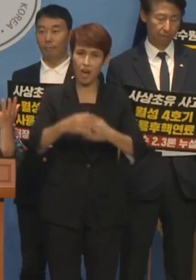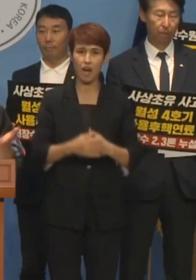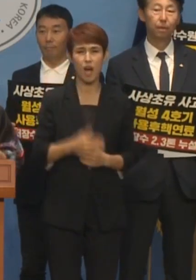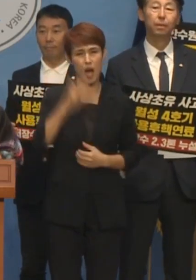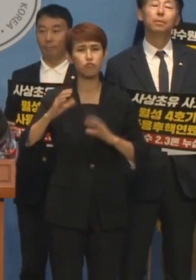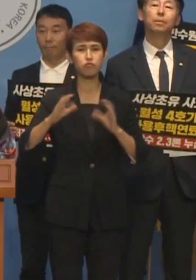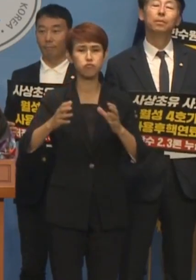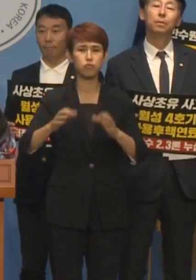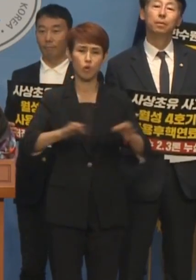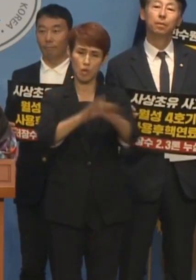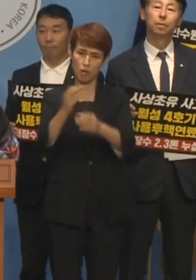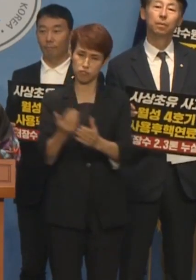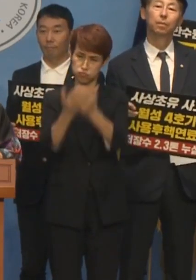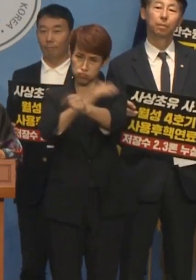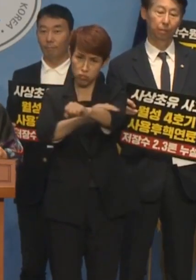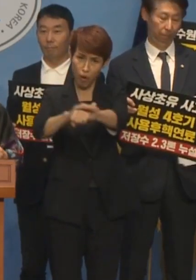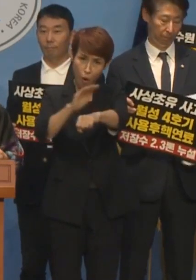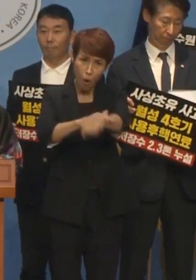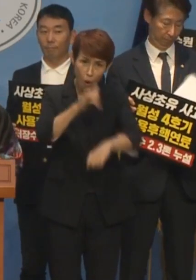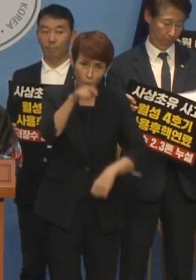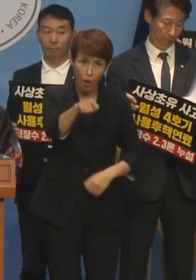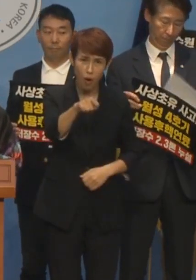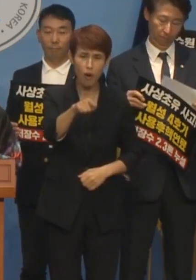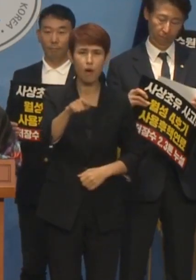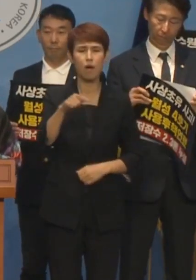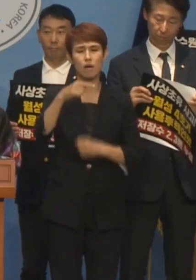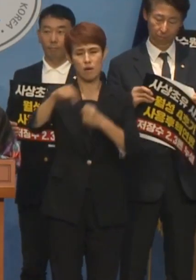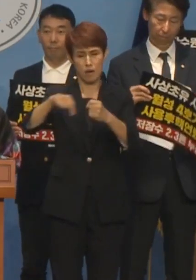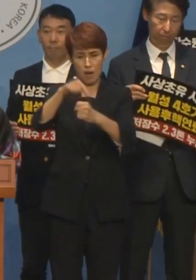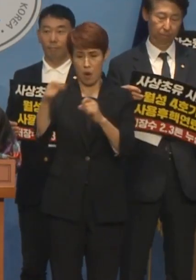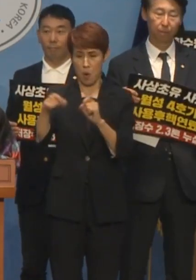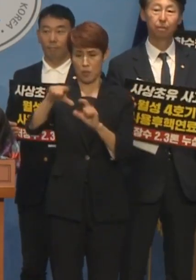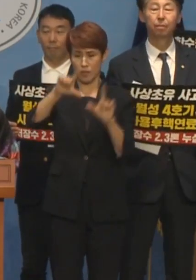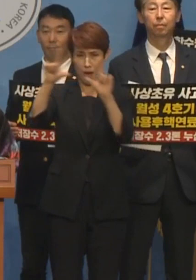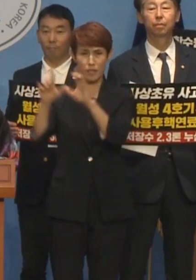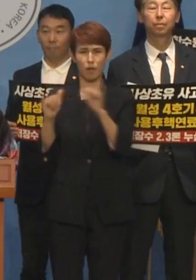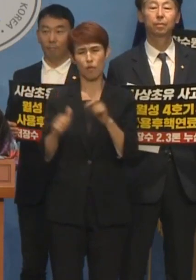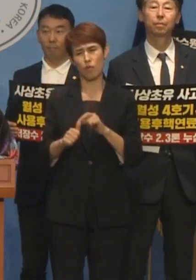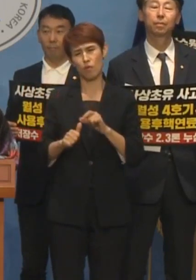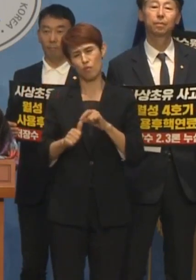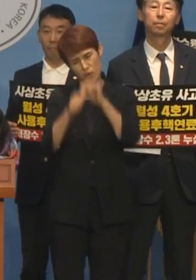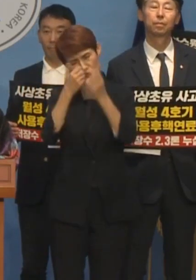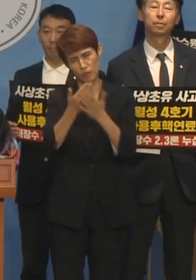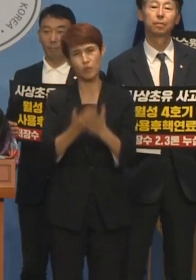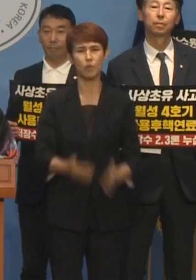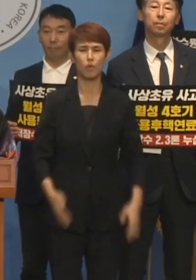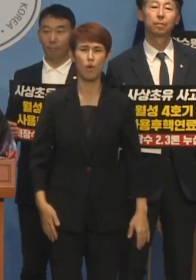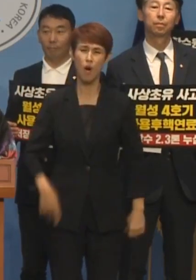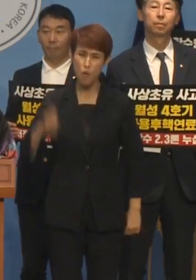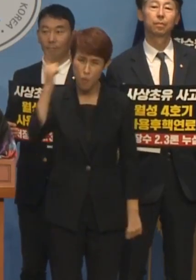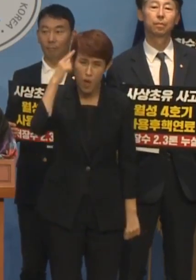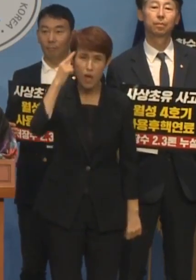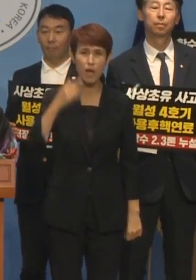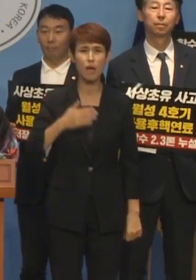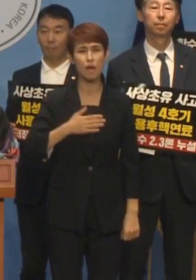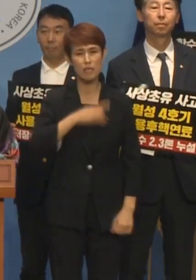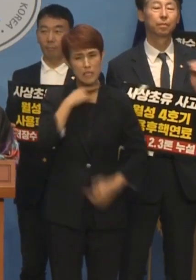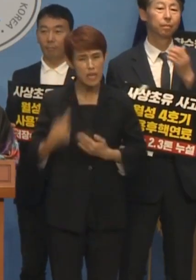이렇게 경제활동하면 핵발전소 가까이 사는 주민들도 구제를 해줘야 될 거 아닙니까? 왜